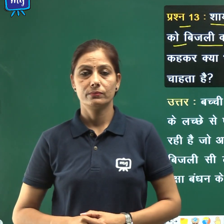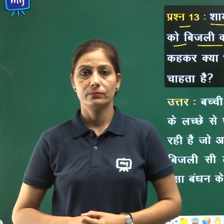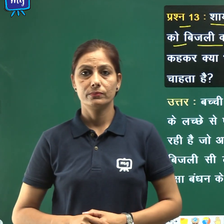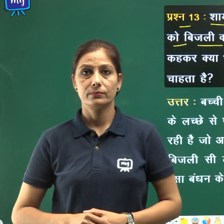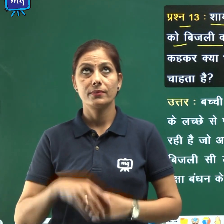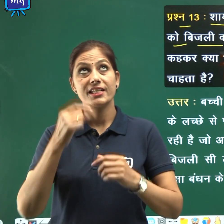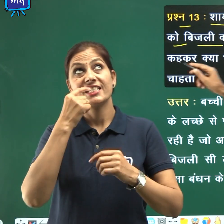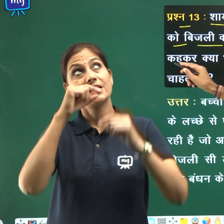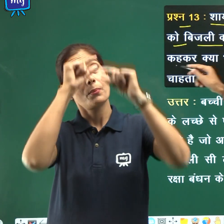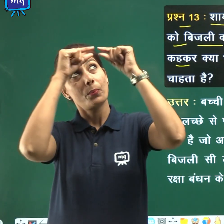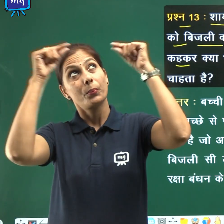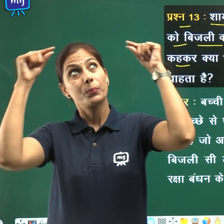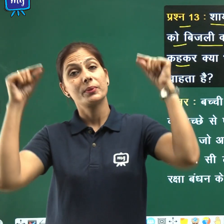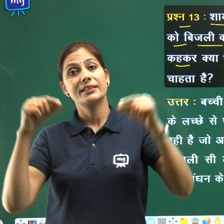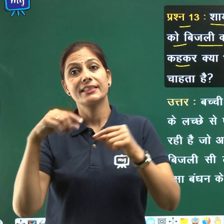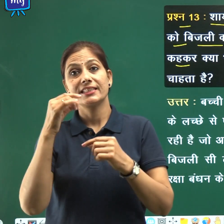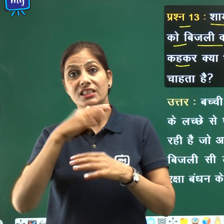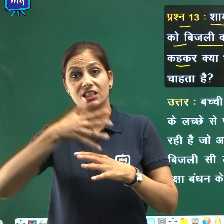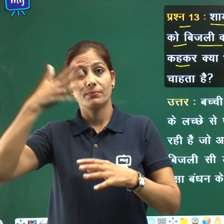बिजली की चमक की तरह कहकर